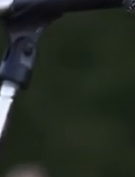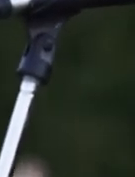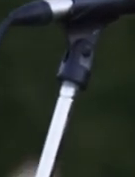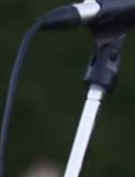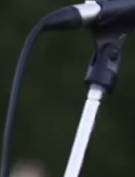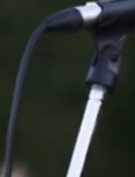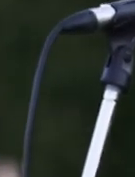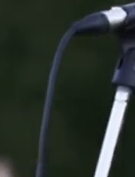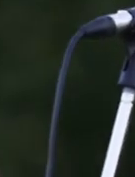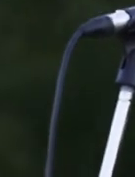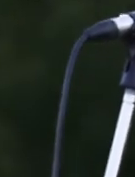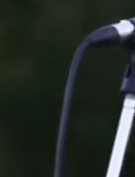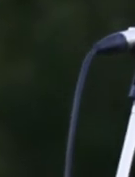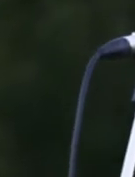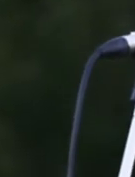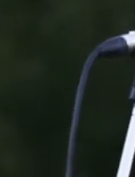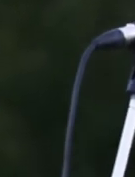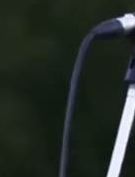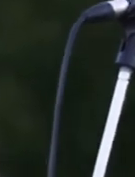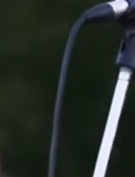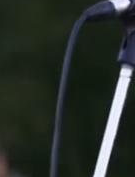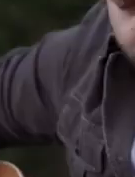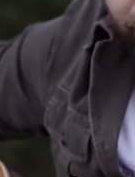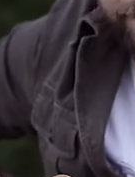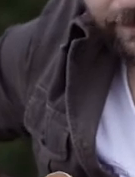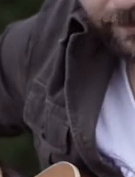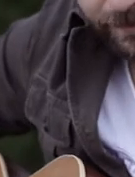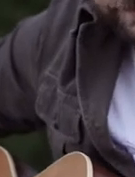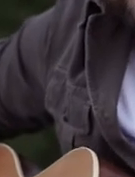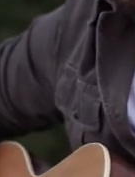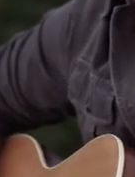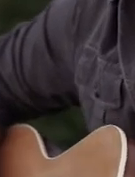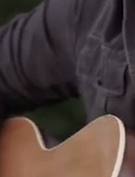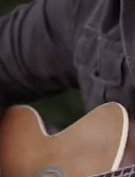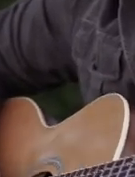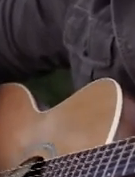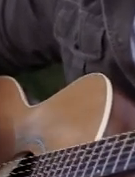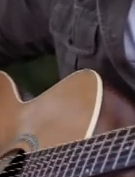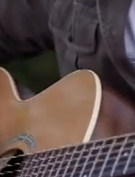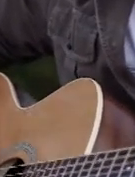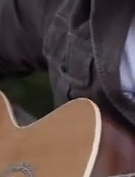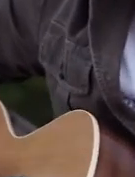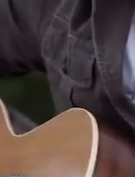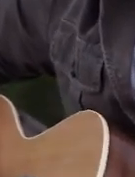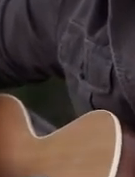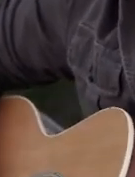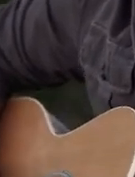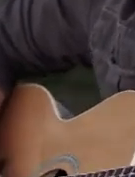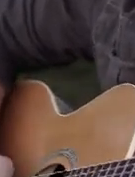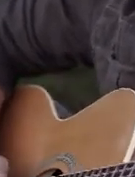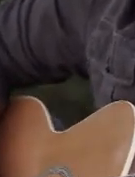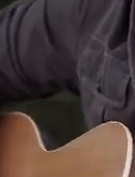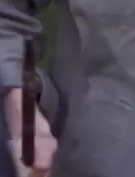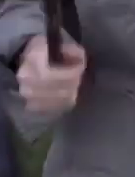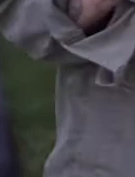un messaggio così di speranza e c'era un vecchio brano molto importante dei pochi dice chi fermerà la musica io